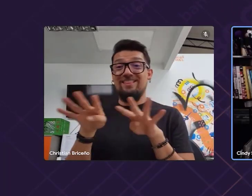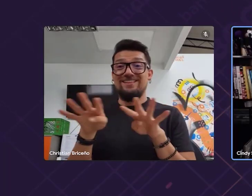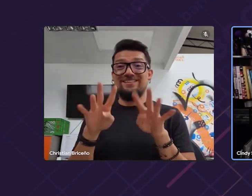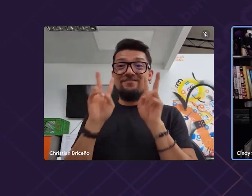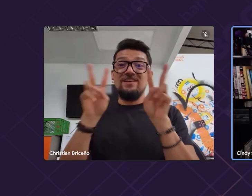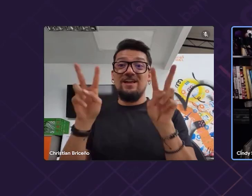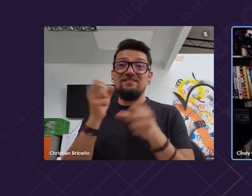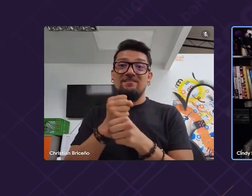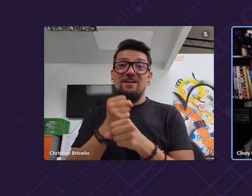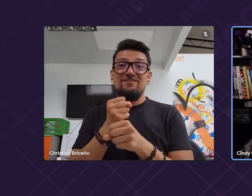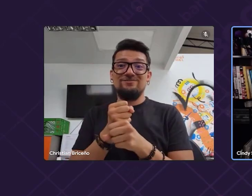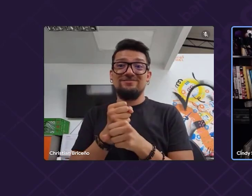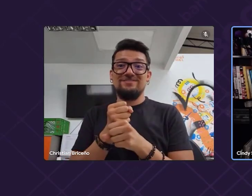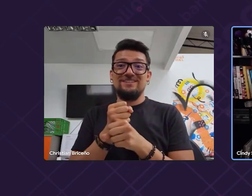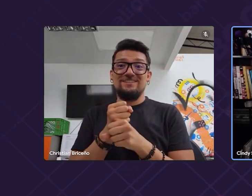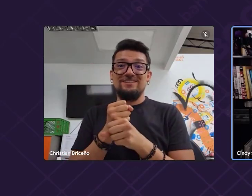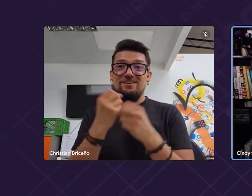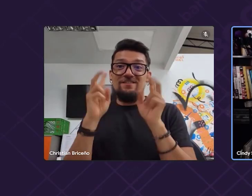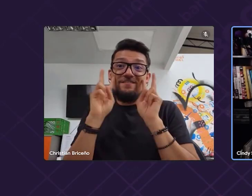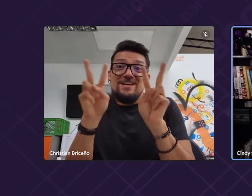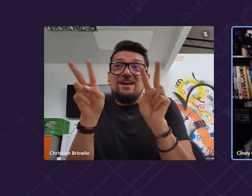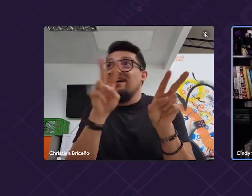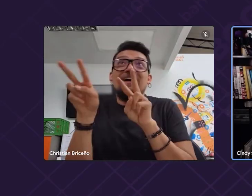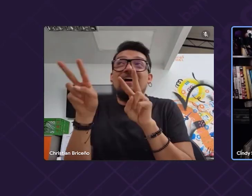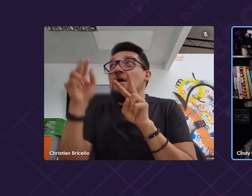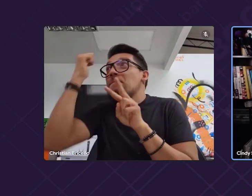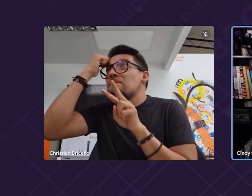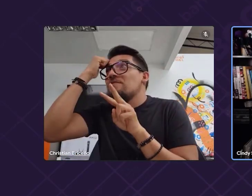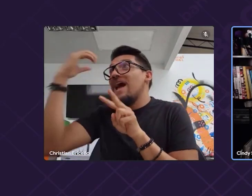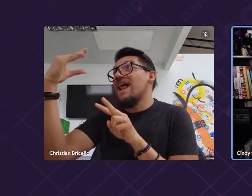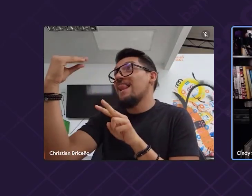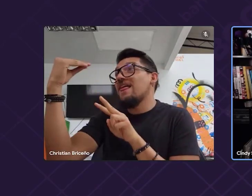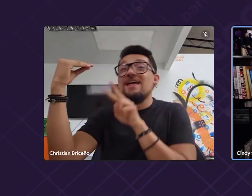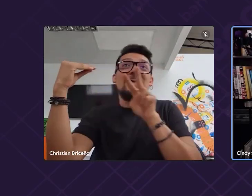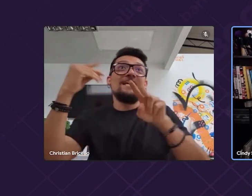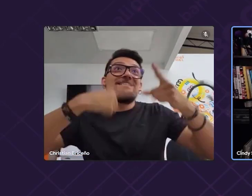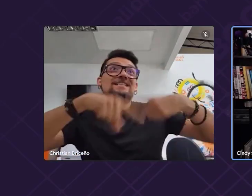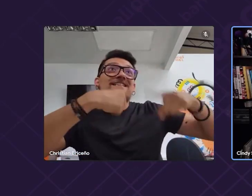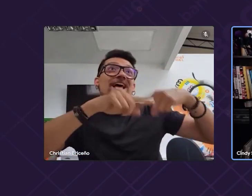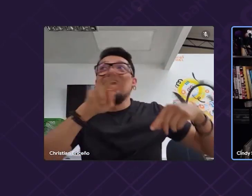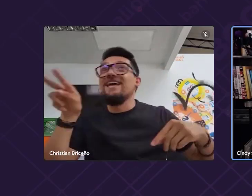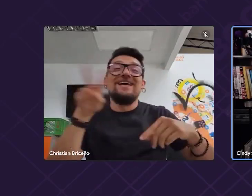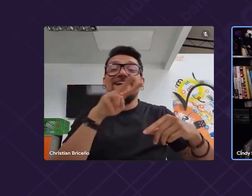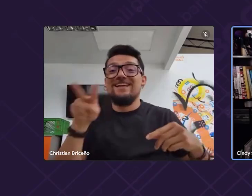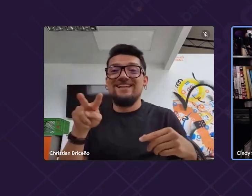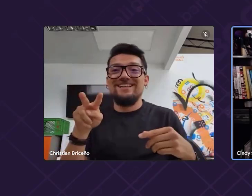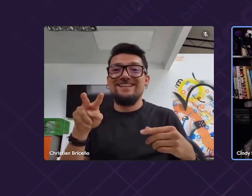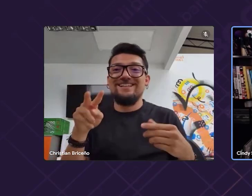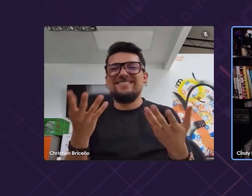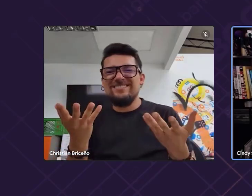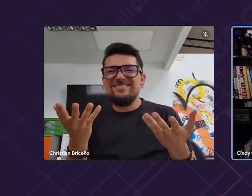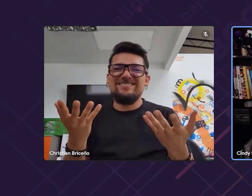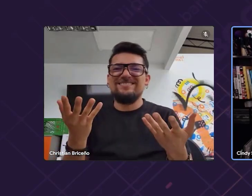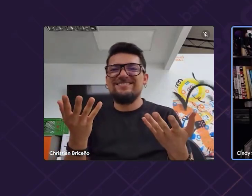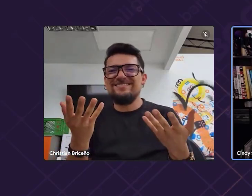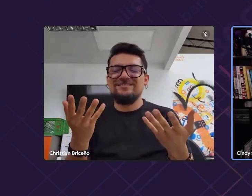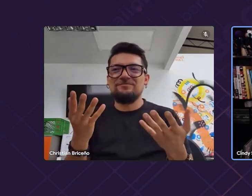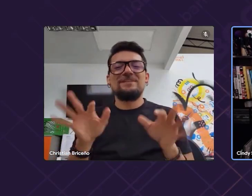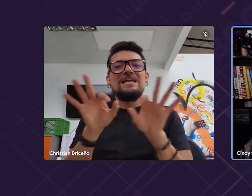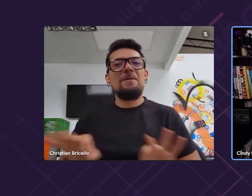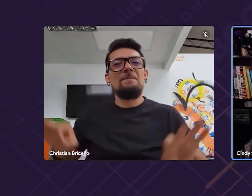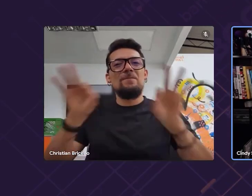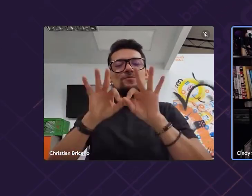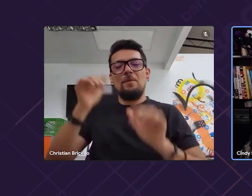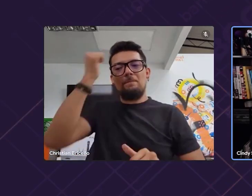también, obviamente con su intérprete de lengua de señas, porque el docente sordo va a dar muchos más, digamos que más ajustes